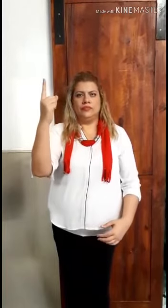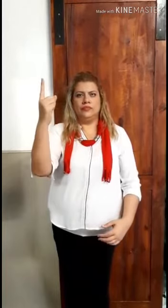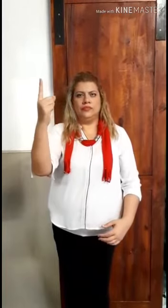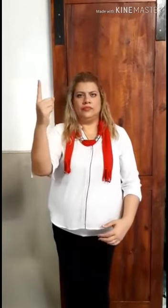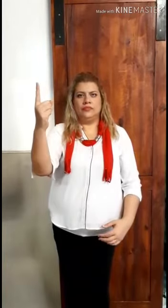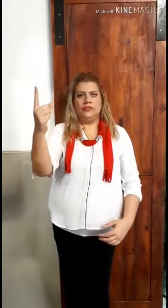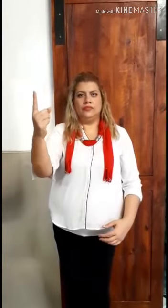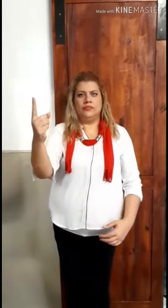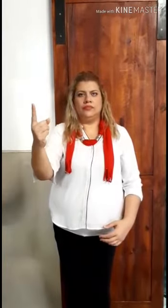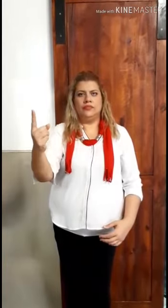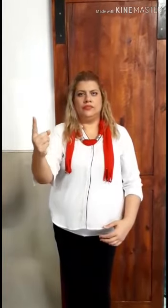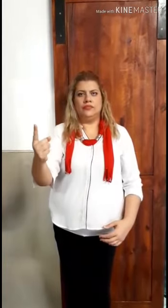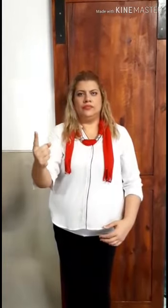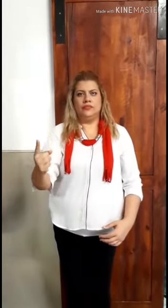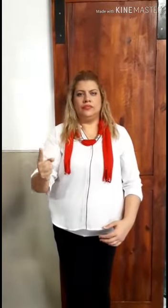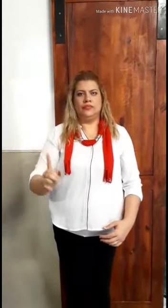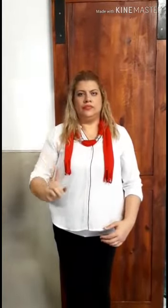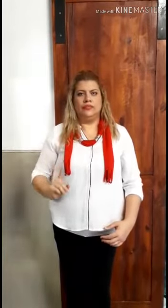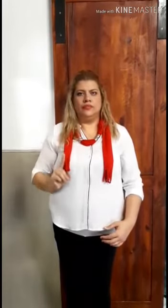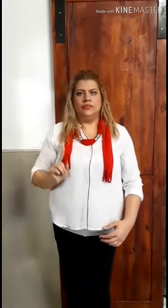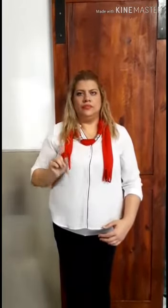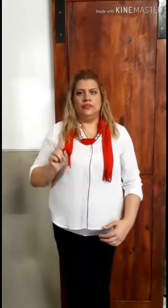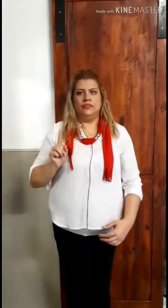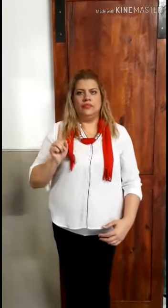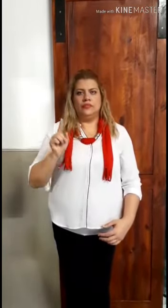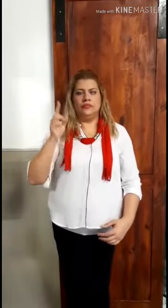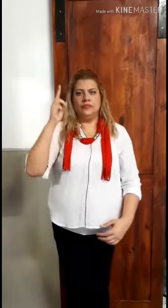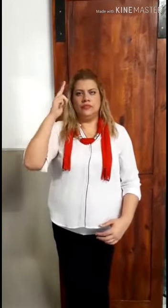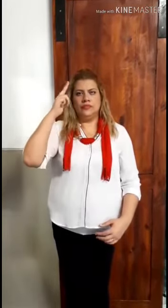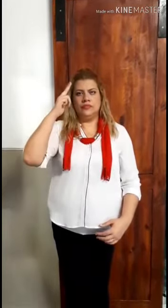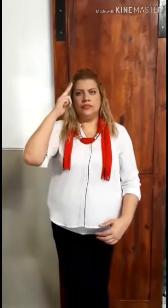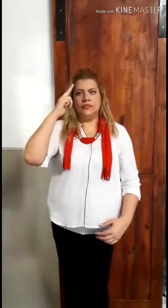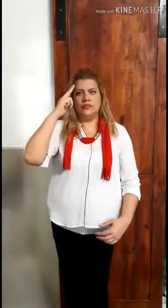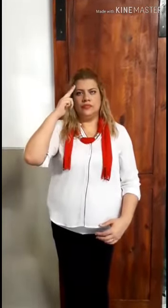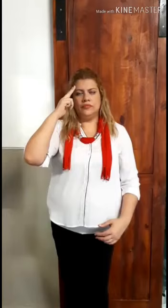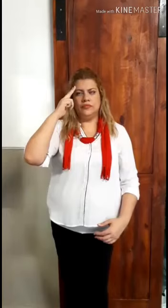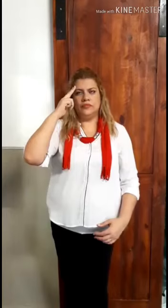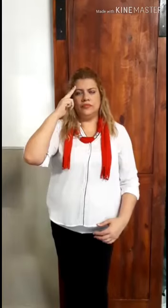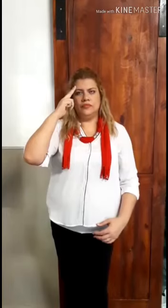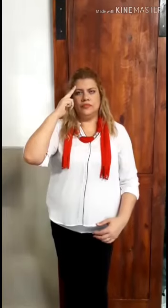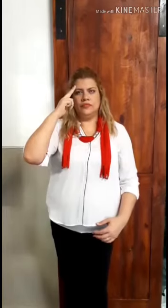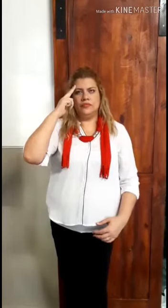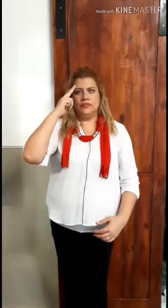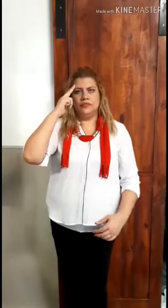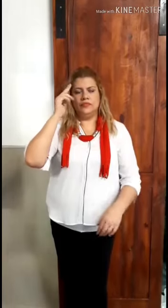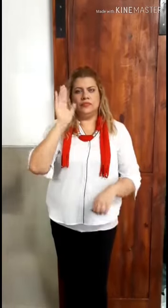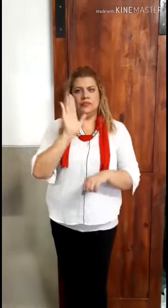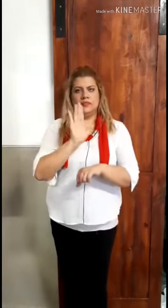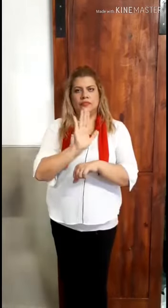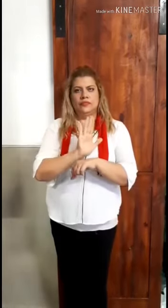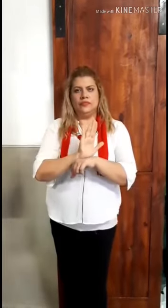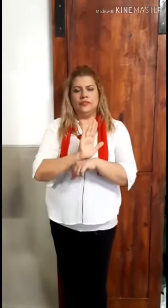Luce su espada con orgullo soberana, y es